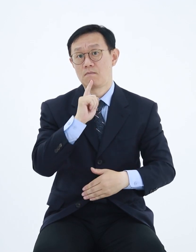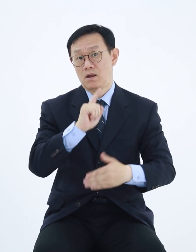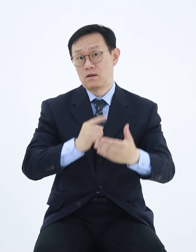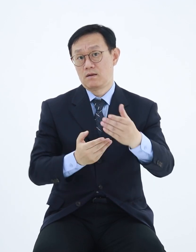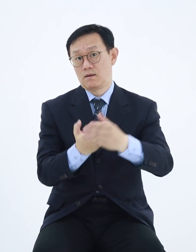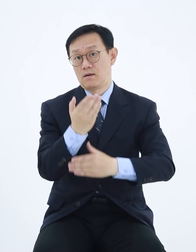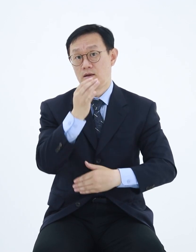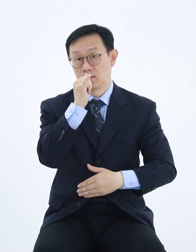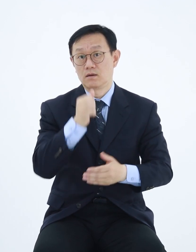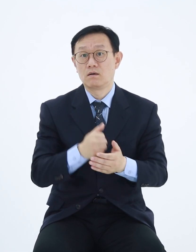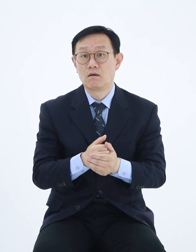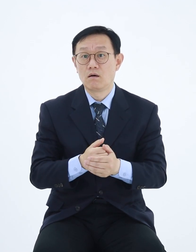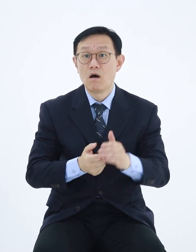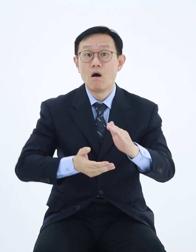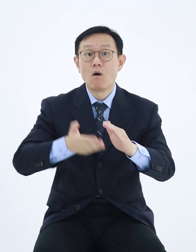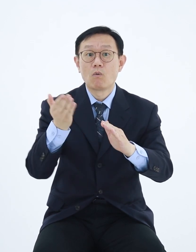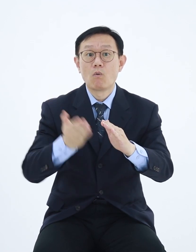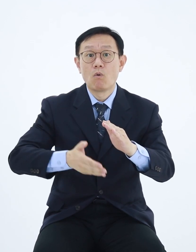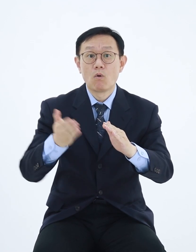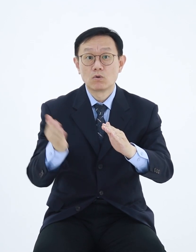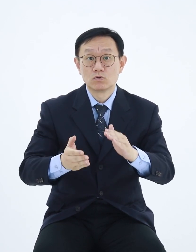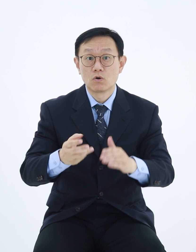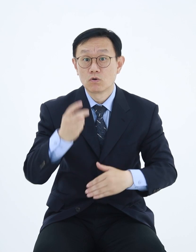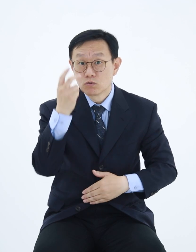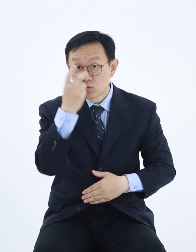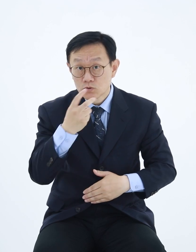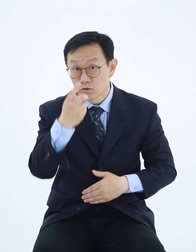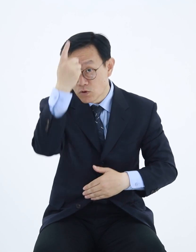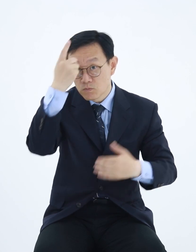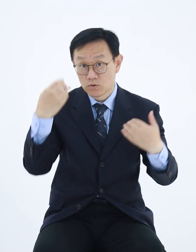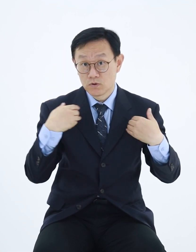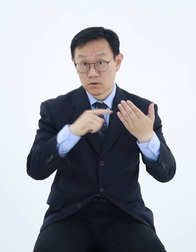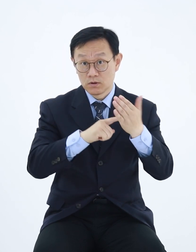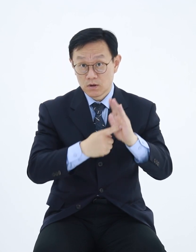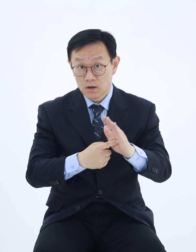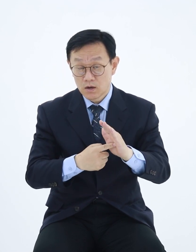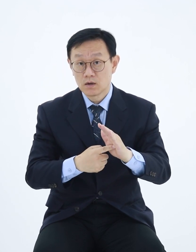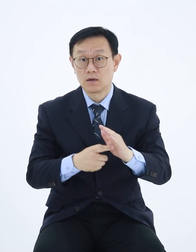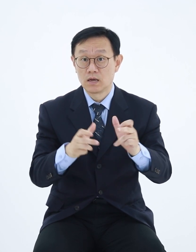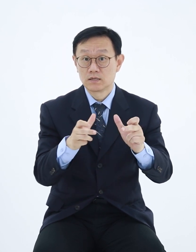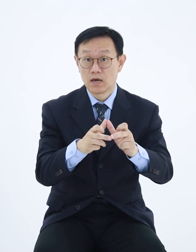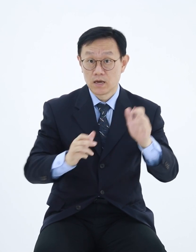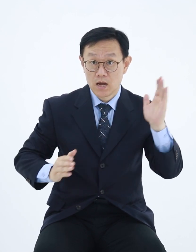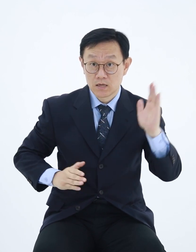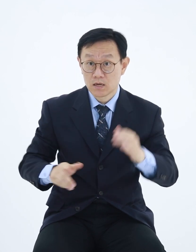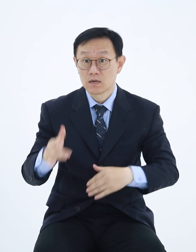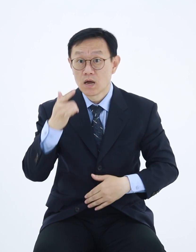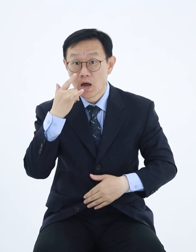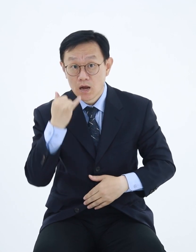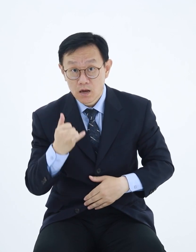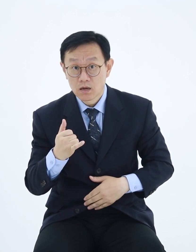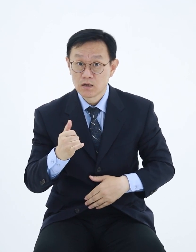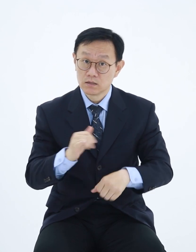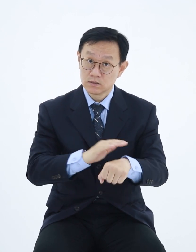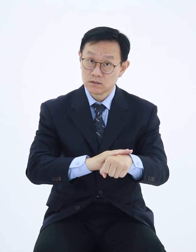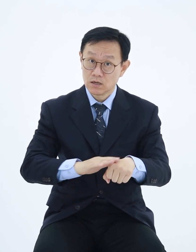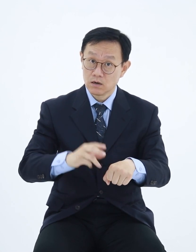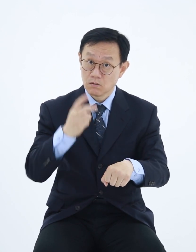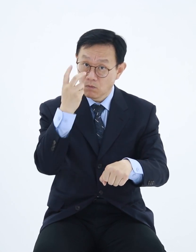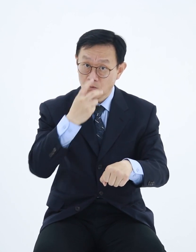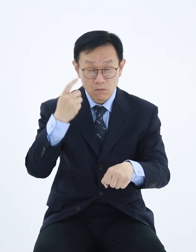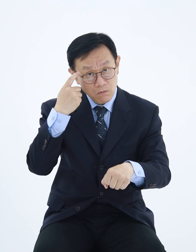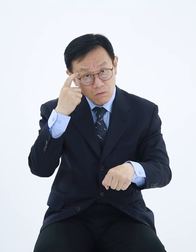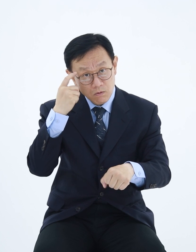나왔습니다. 공적 돌봄 수요에 대한 정부 대책에 있어 장애 학생과 그 가족이 제대로 고려되지 않았기